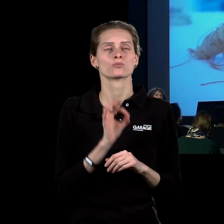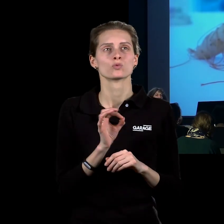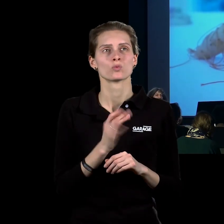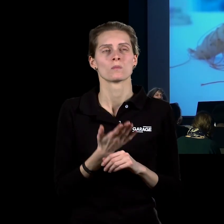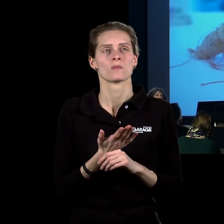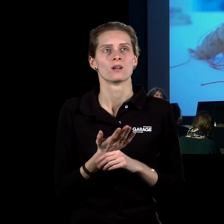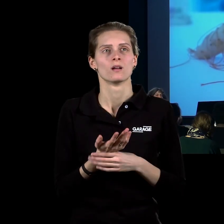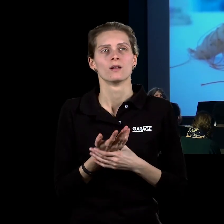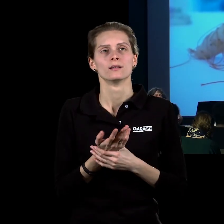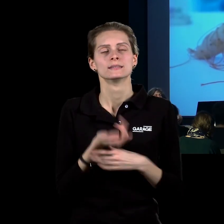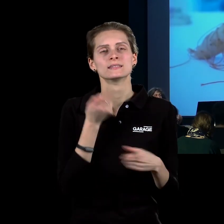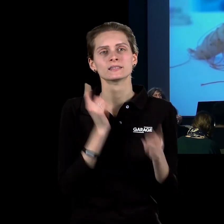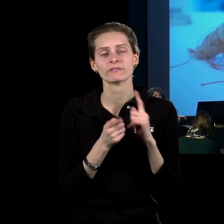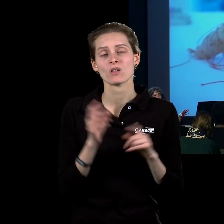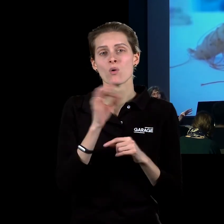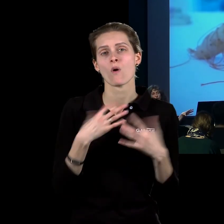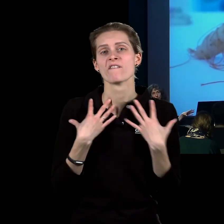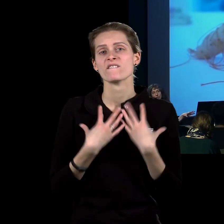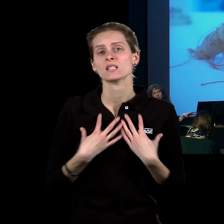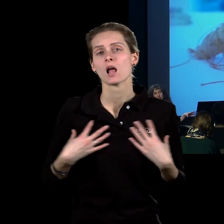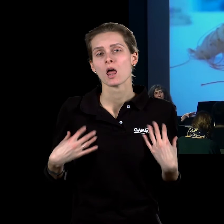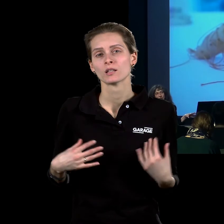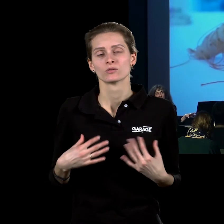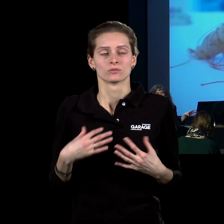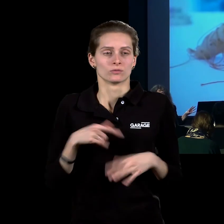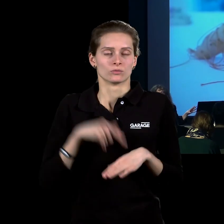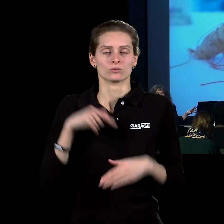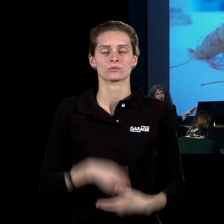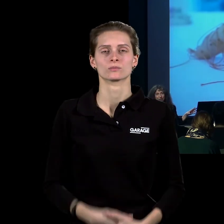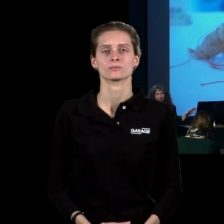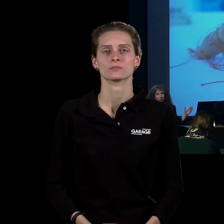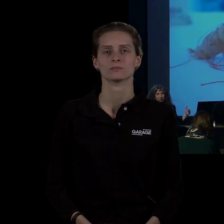самой действительно физиологической оторопи.